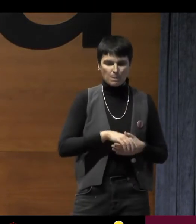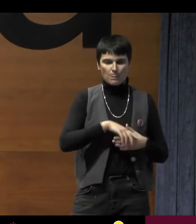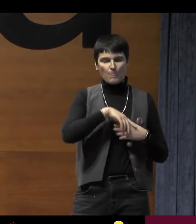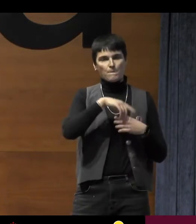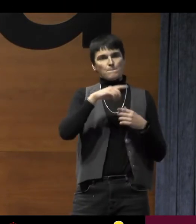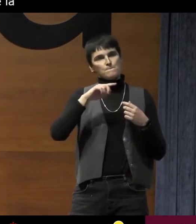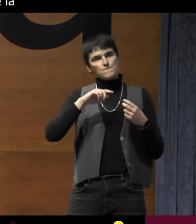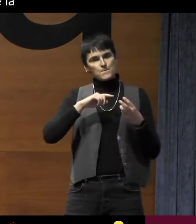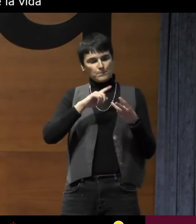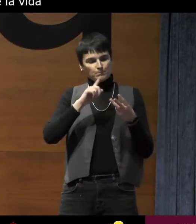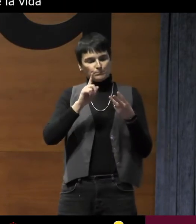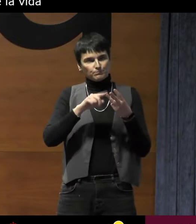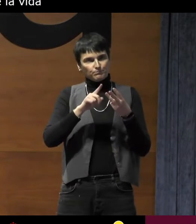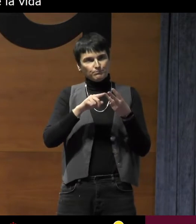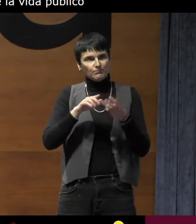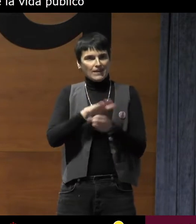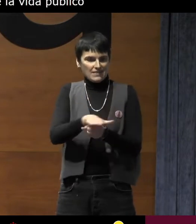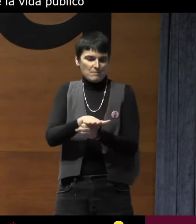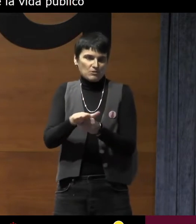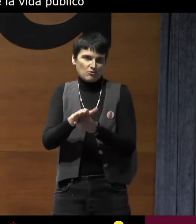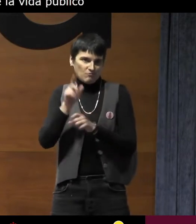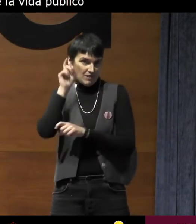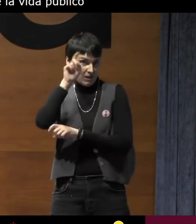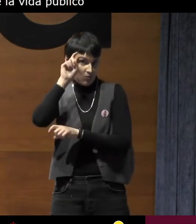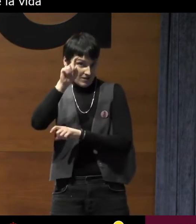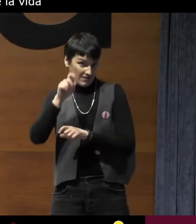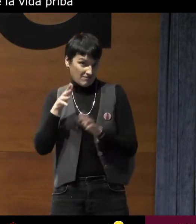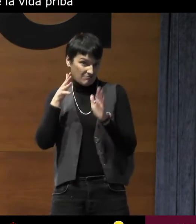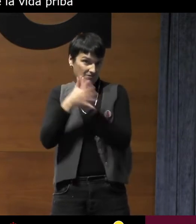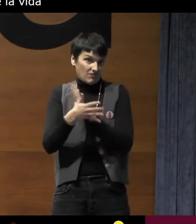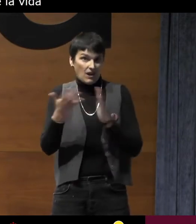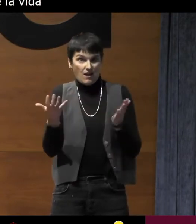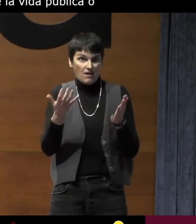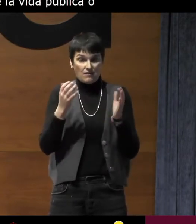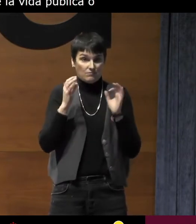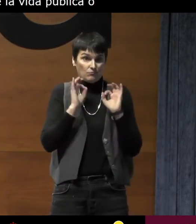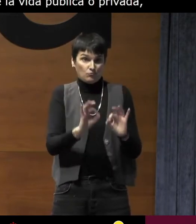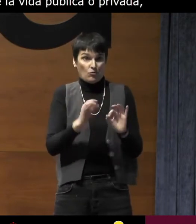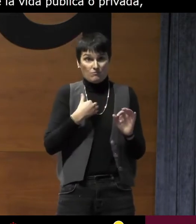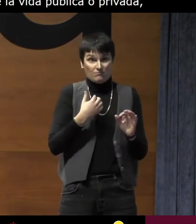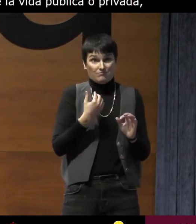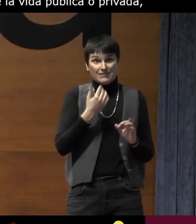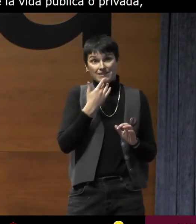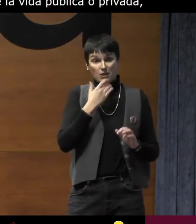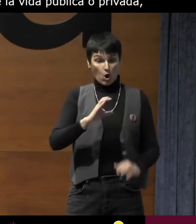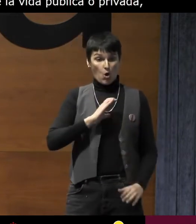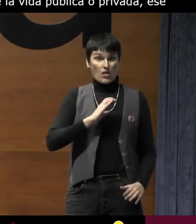de la lengua de herencia se ve muchas veces limitado. En la dimensión educativa,